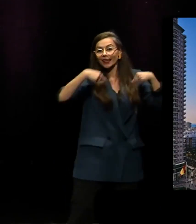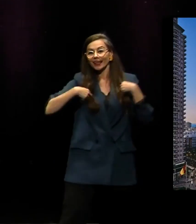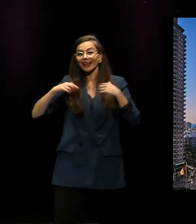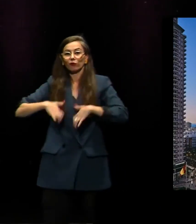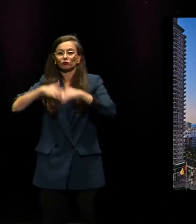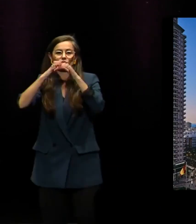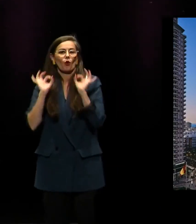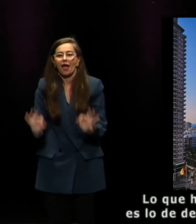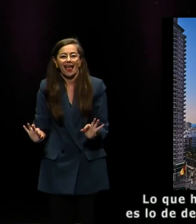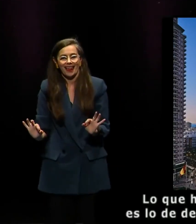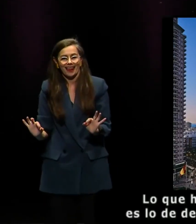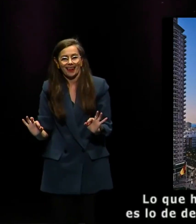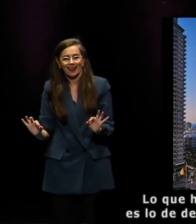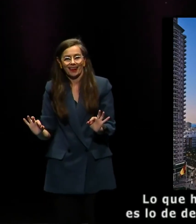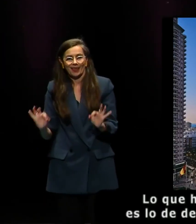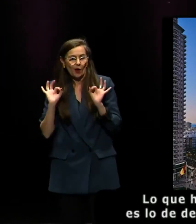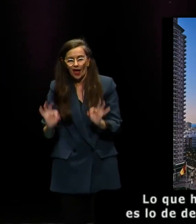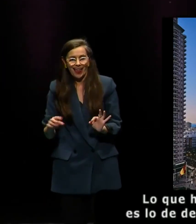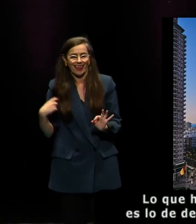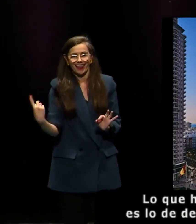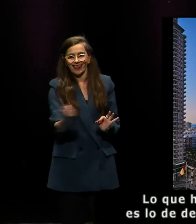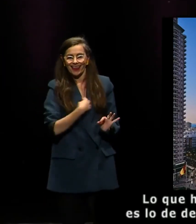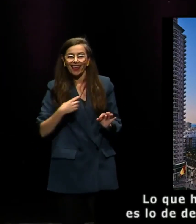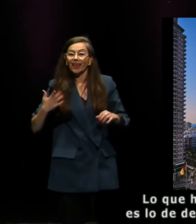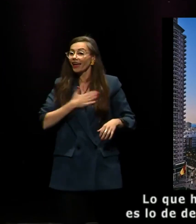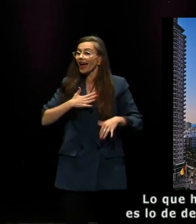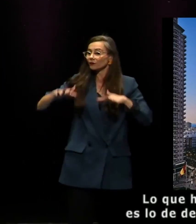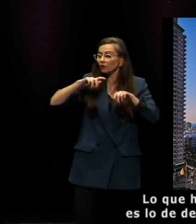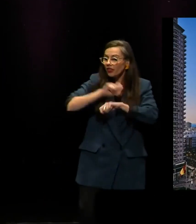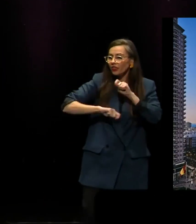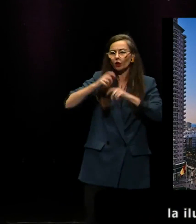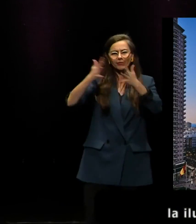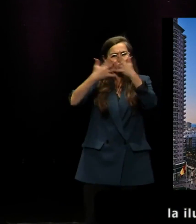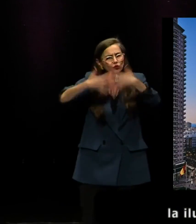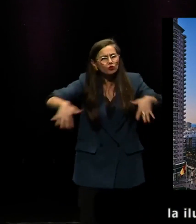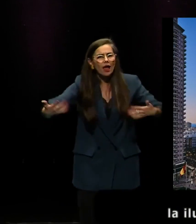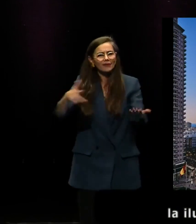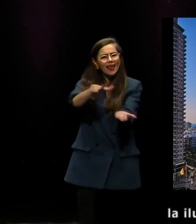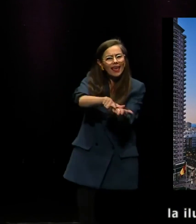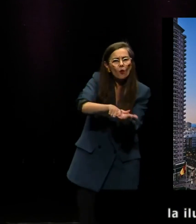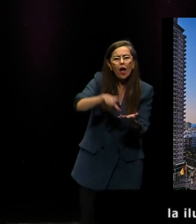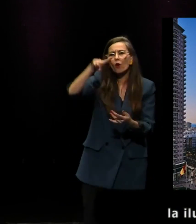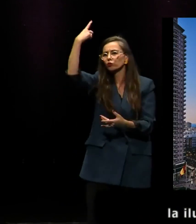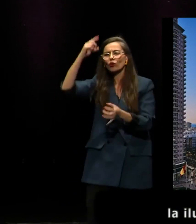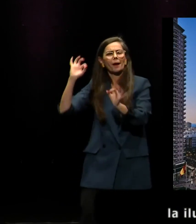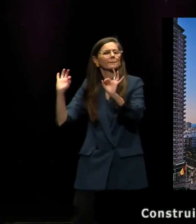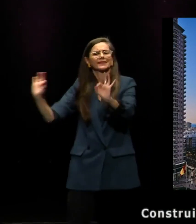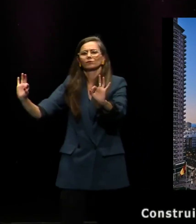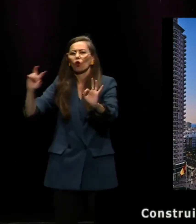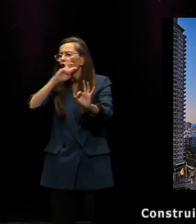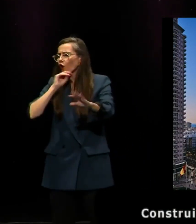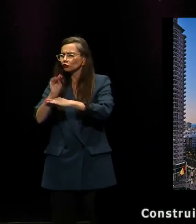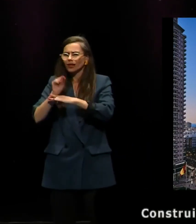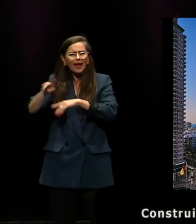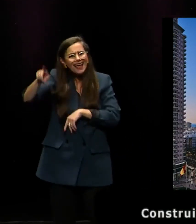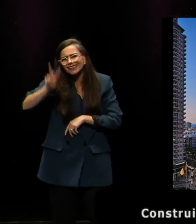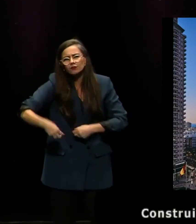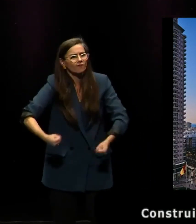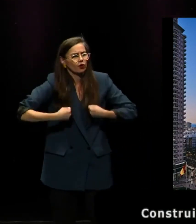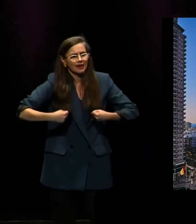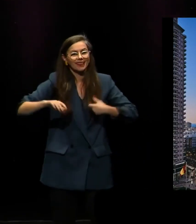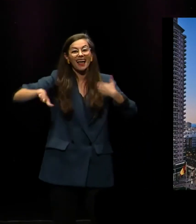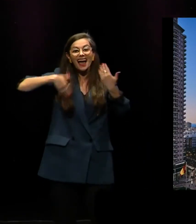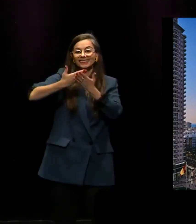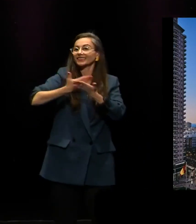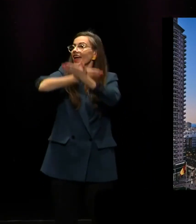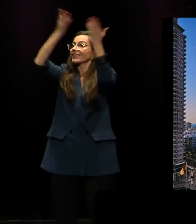construir internamente. Pues con la reconstrucción asociativa sucede lo mismo. Nuestra cultura, nuestra